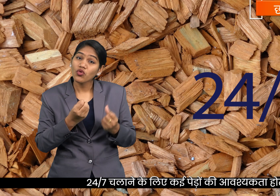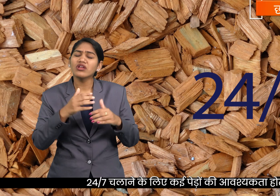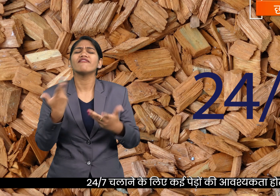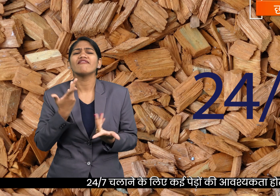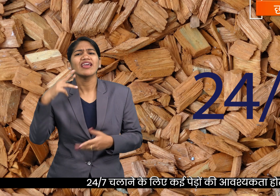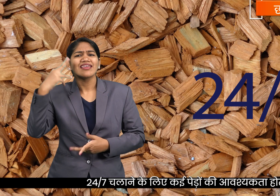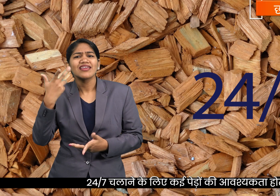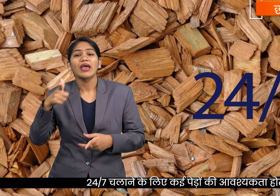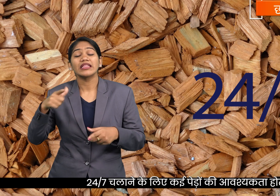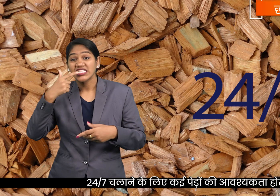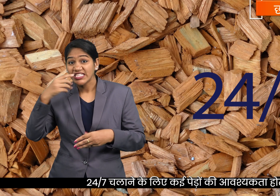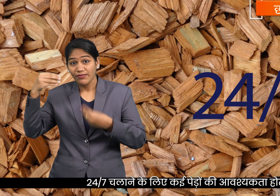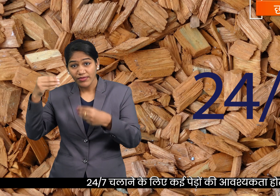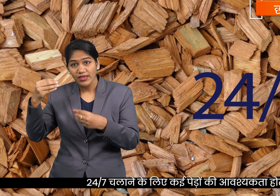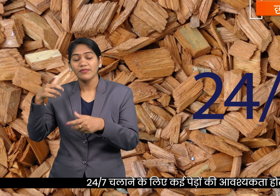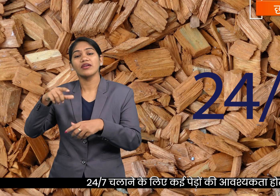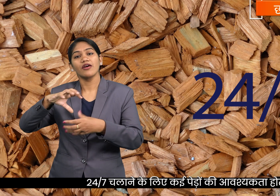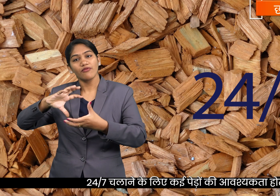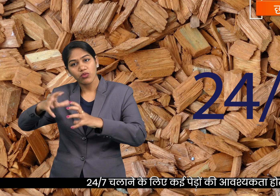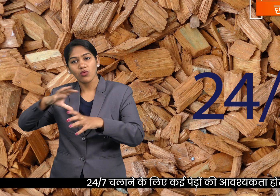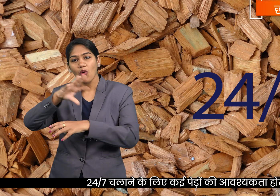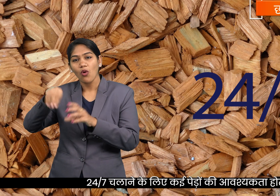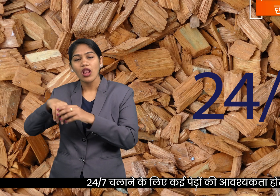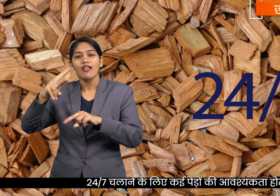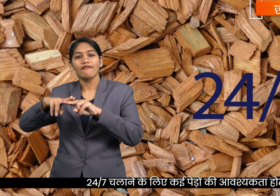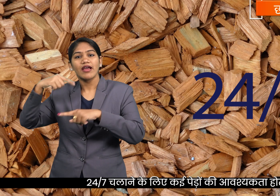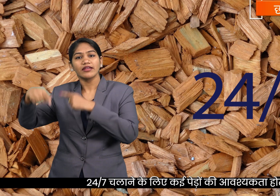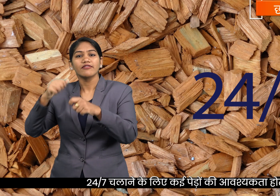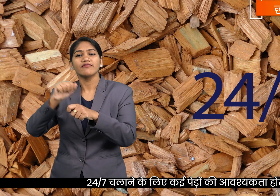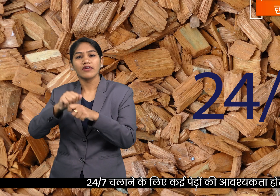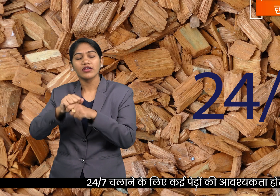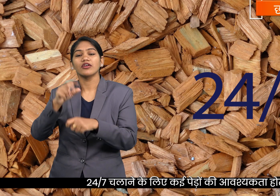लिए कई पेड़ों की आवश्यकता होती है।